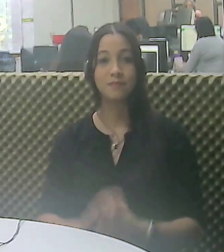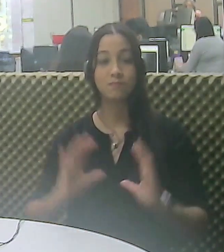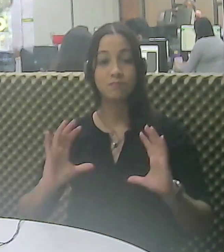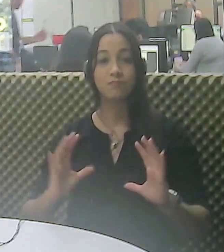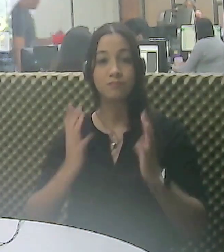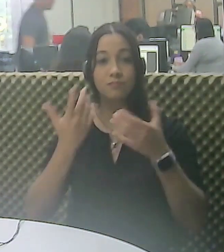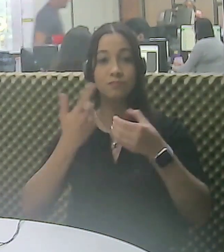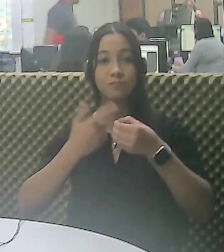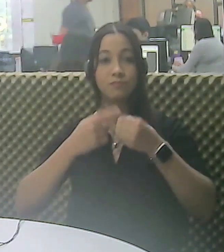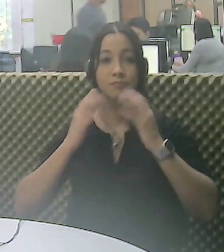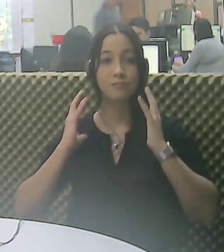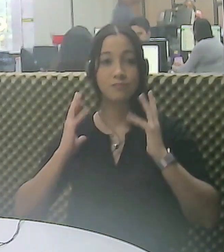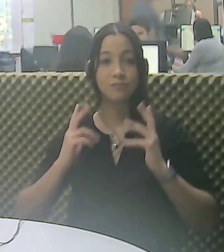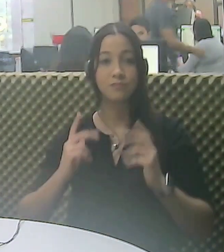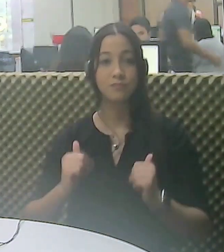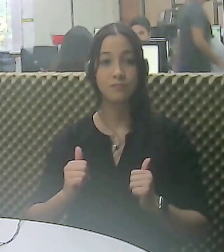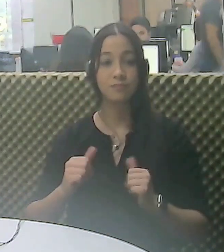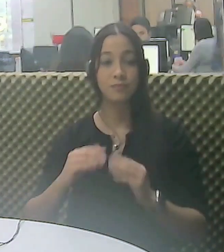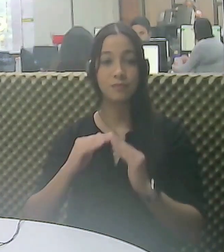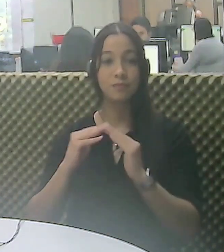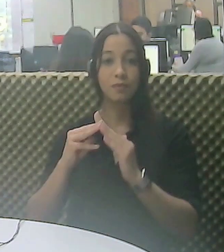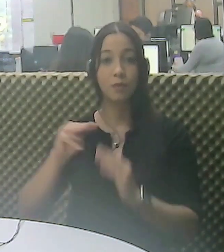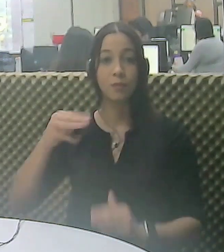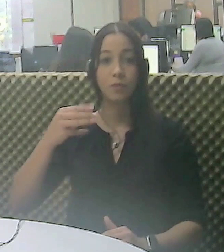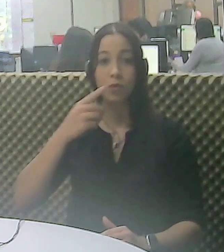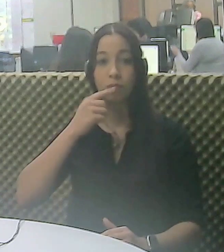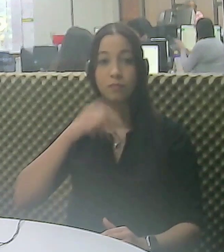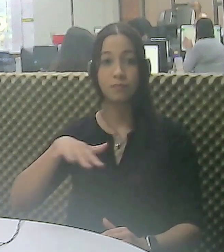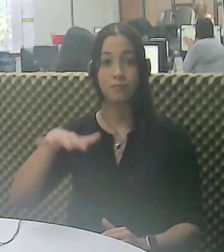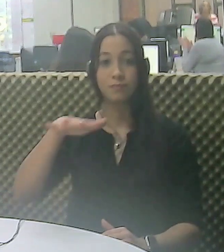Mutirão Cidade Limpa chega ao Morumbi e região.